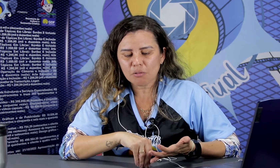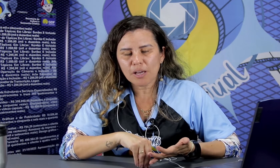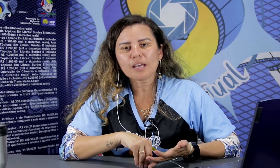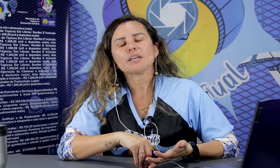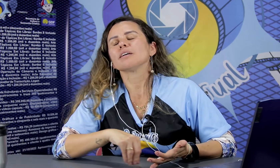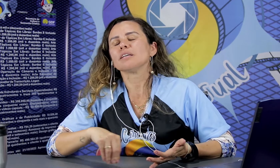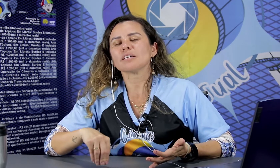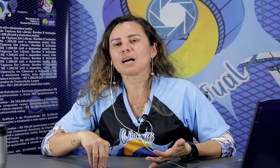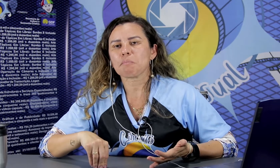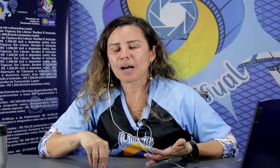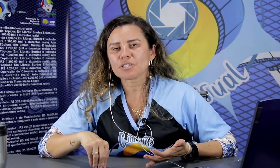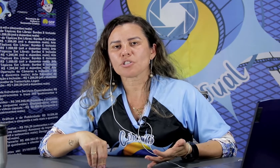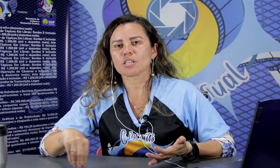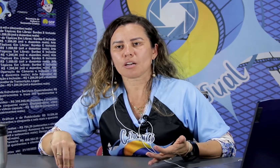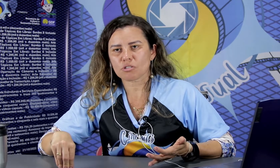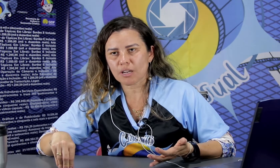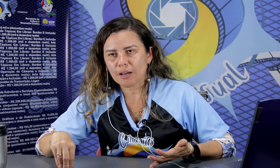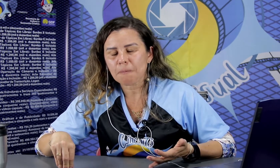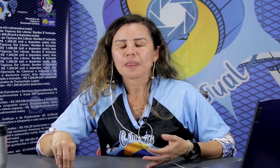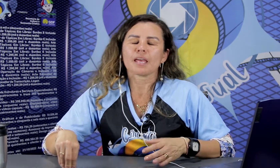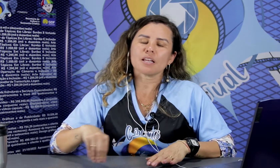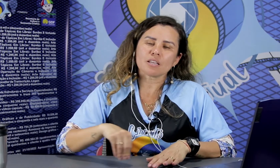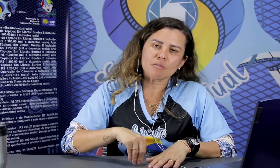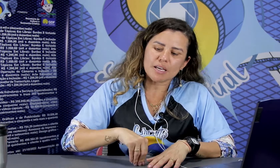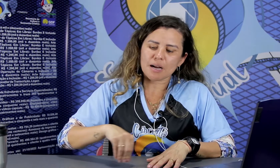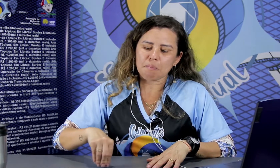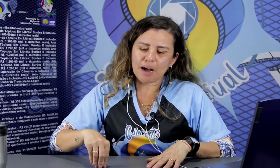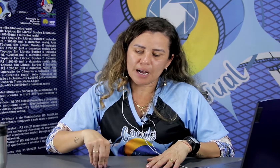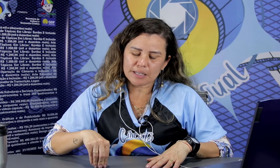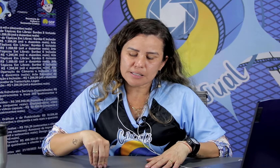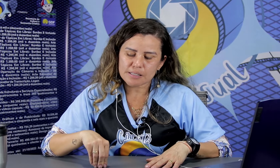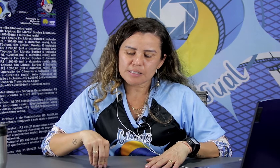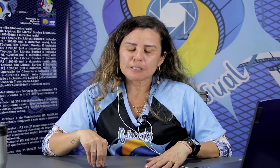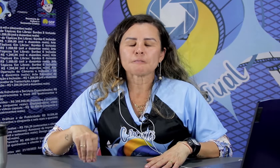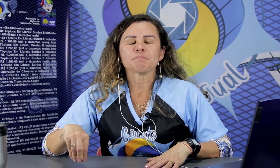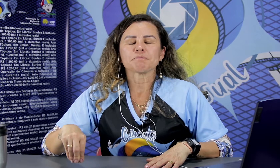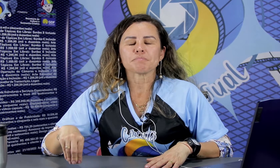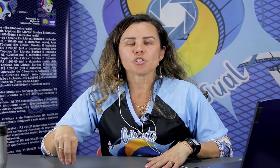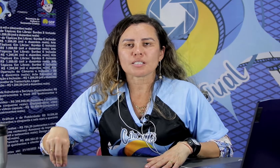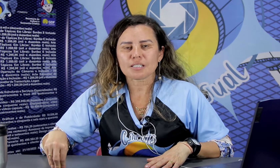é incapaz de se relacionar. Ele não é incapaz de